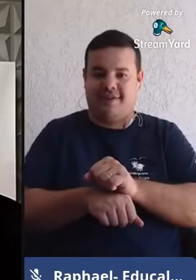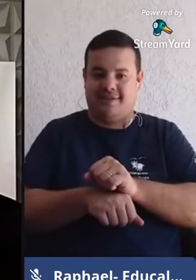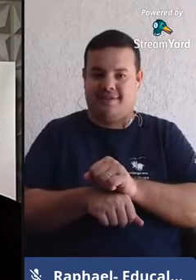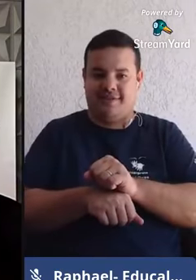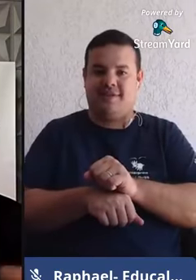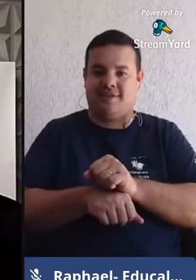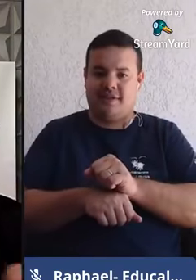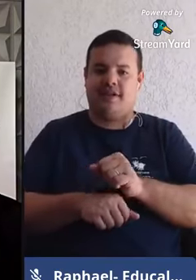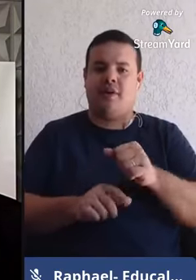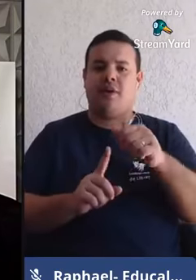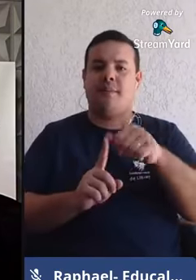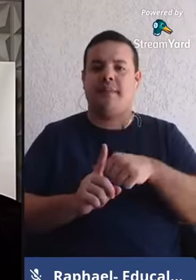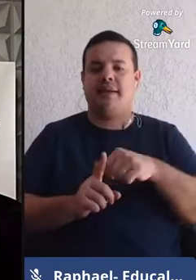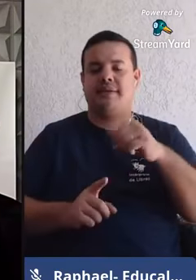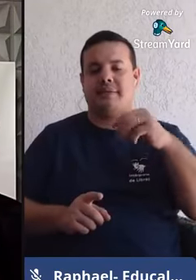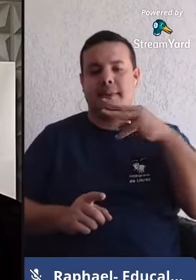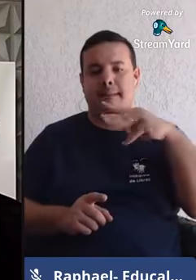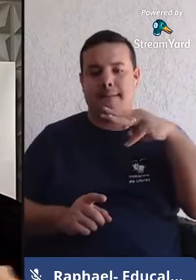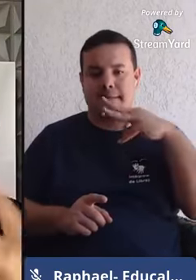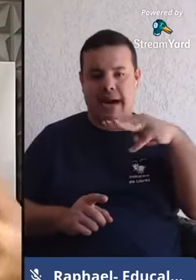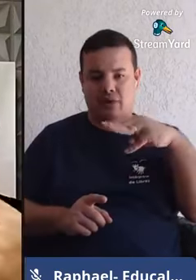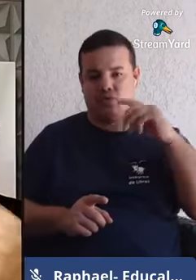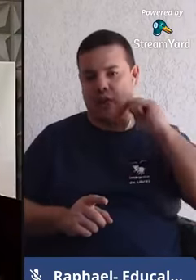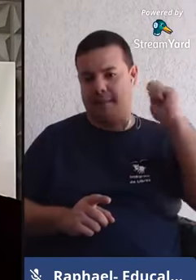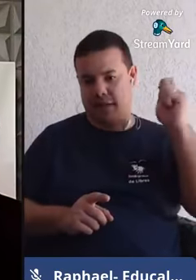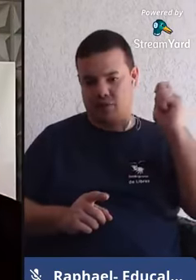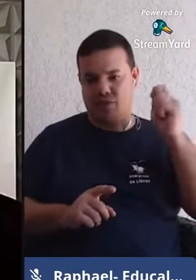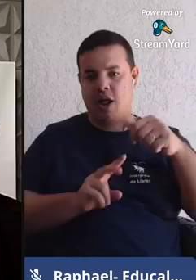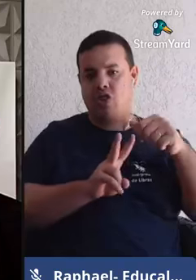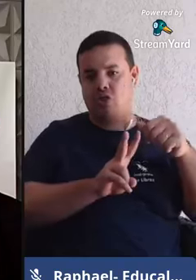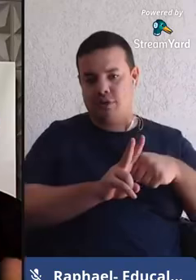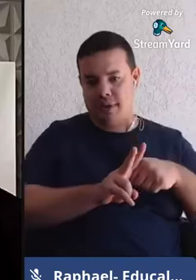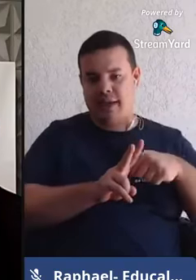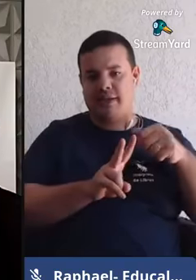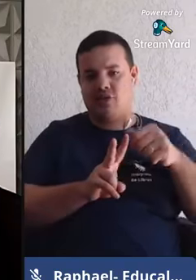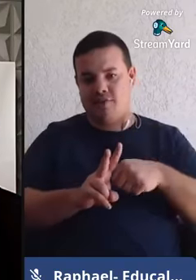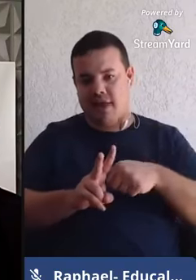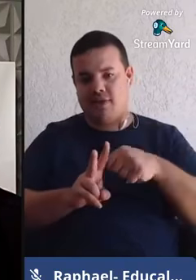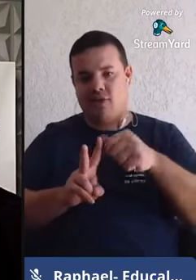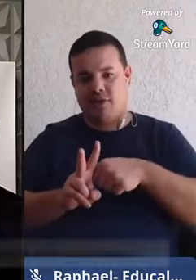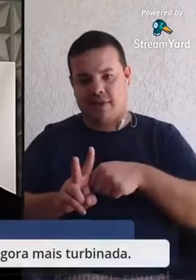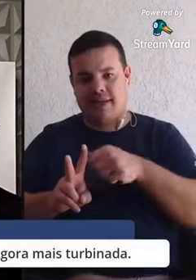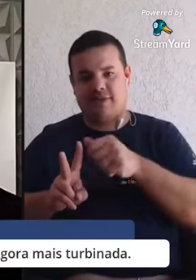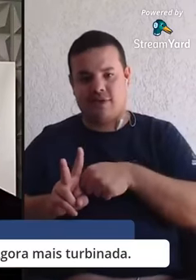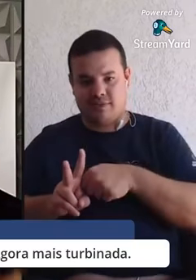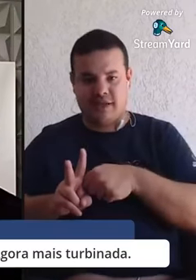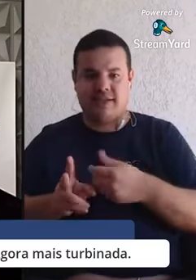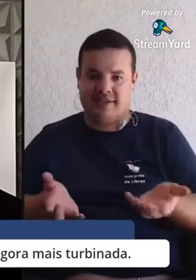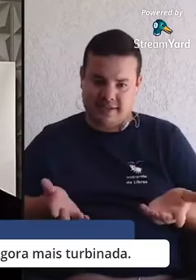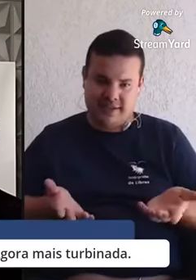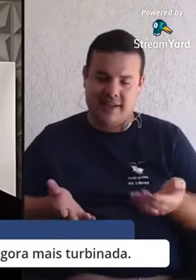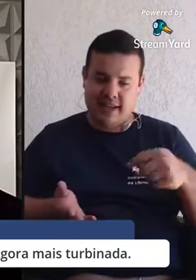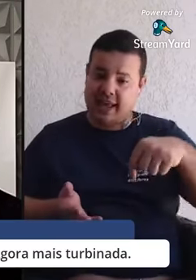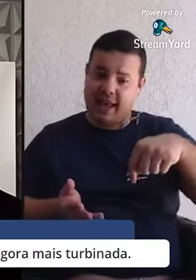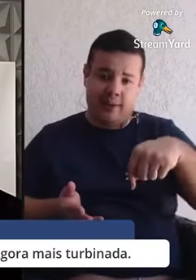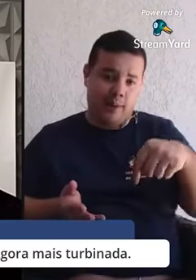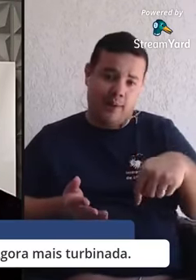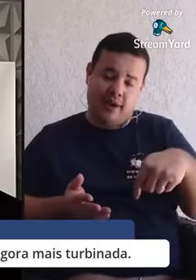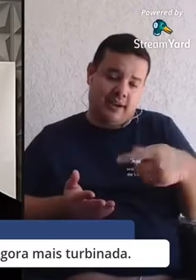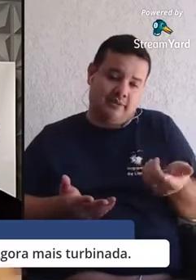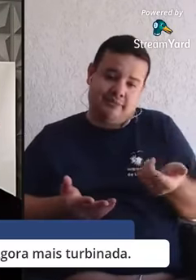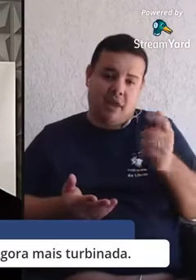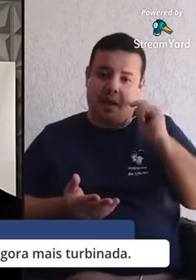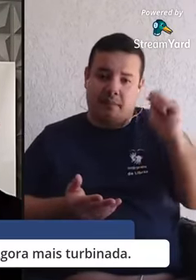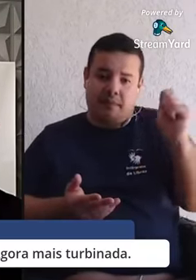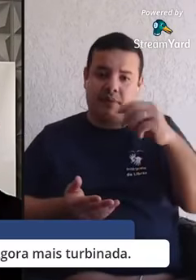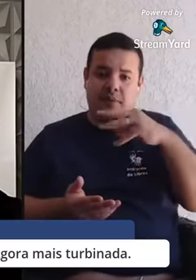edição de março-abril, uma revista bimestral, março-abril, tive que cancelar, porque a gente não tinha o que dizer, não tinha o que falar, não tinha como